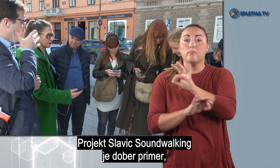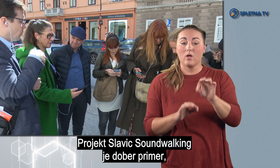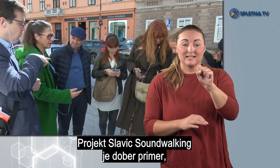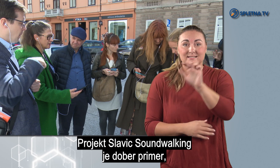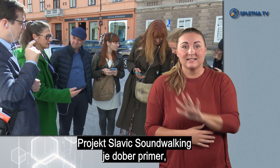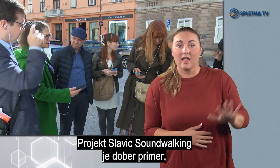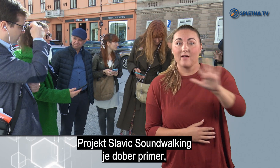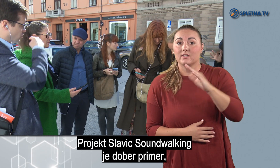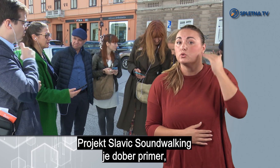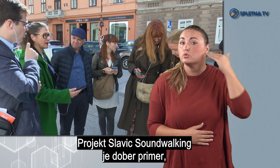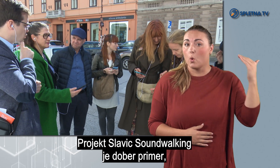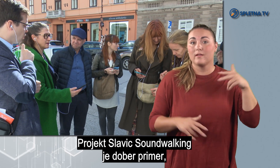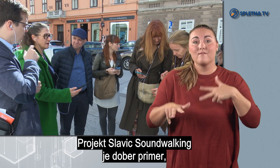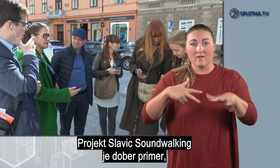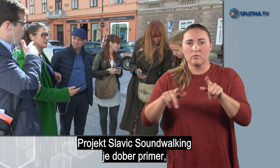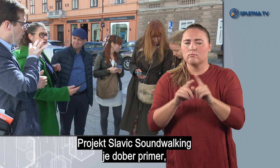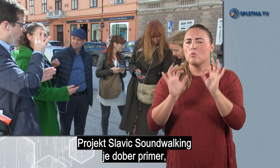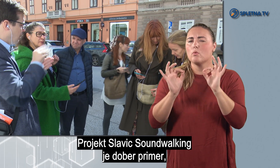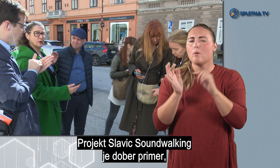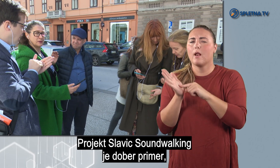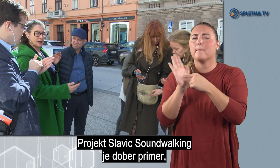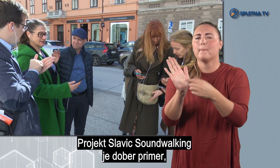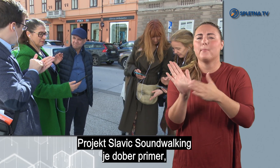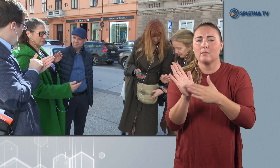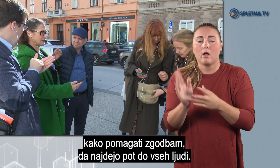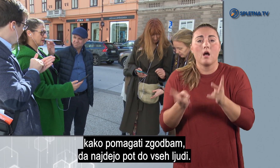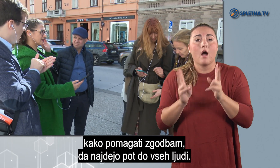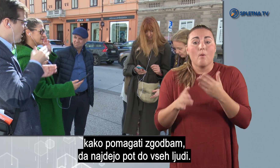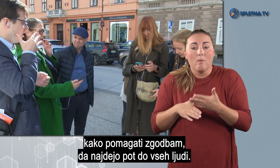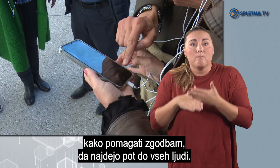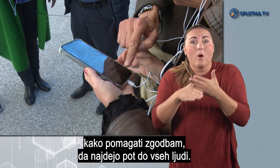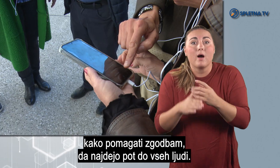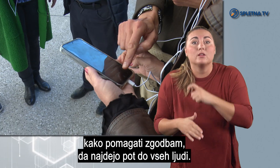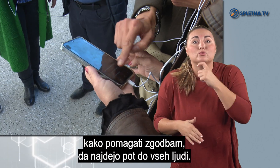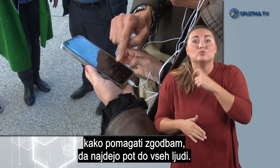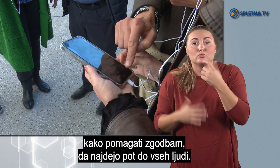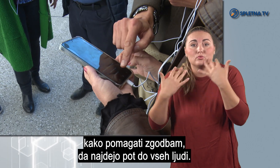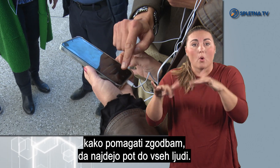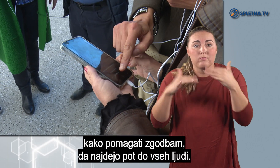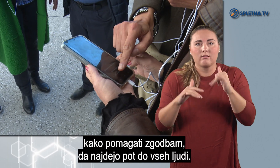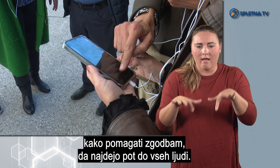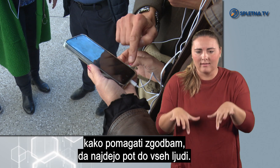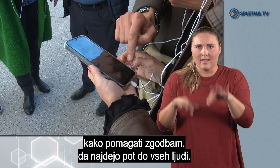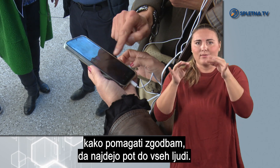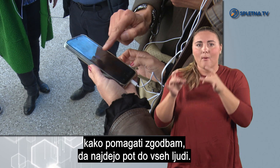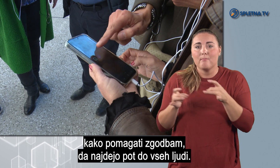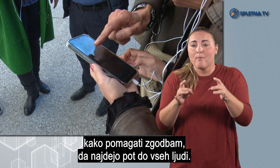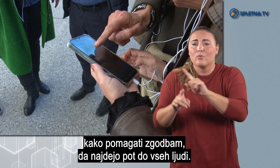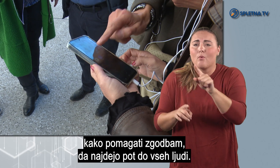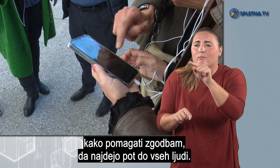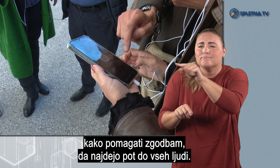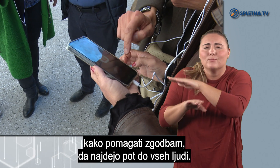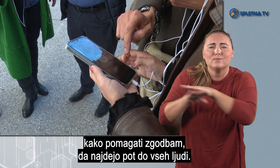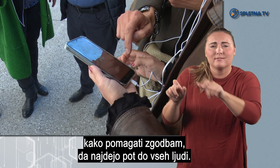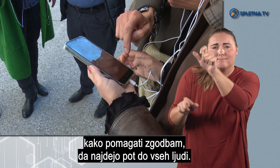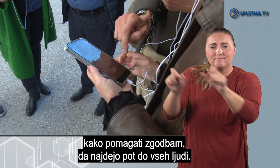Projekt Slavic Soundwalking je dober primer, kako pomagati zgodbam, da najdejo pot do vseh ljudi.